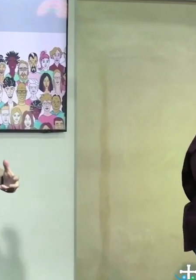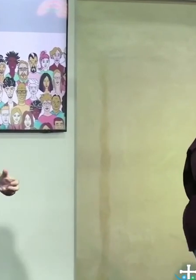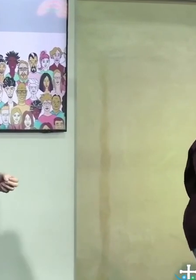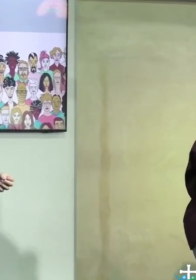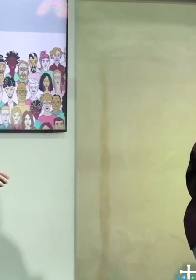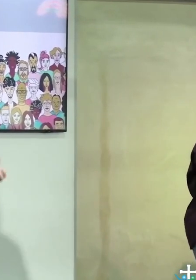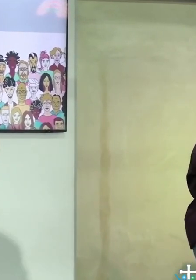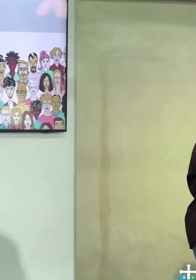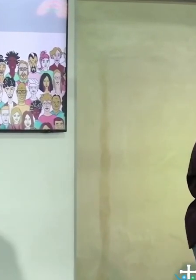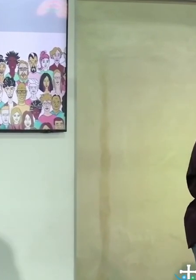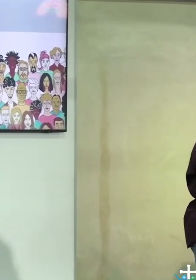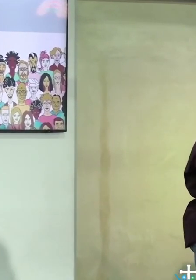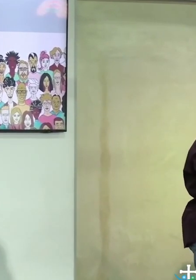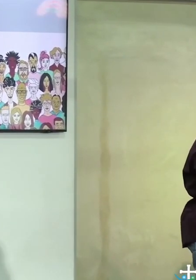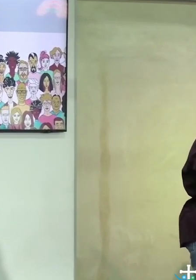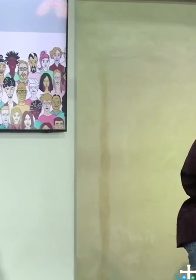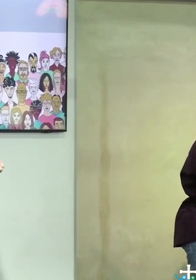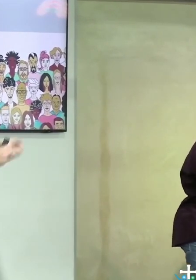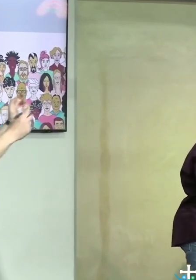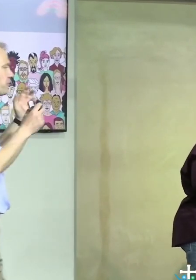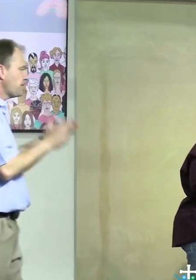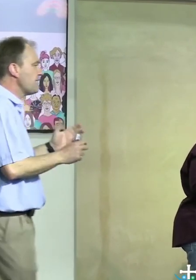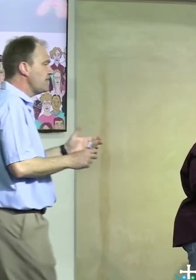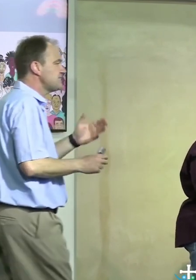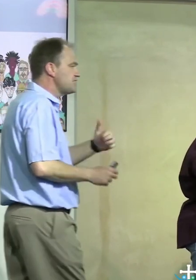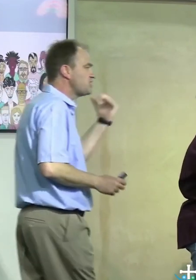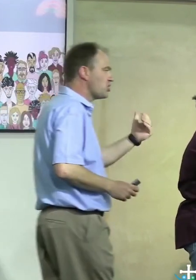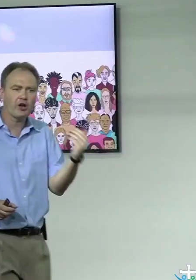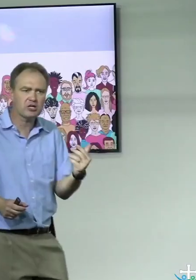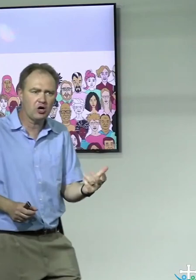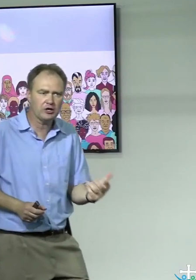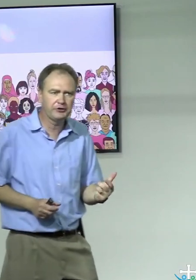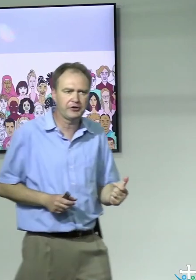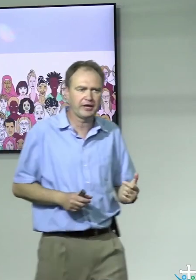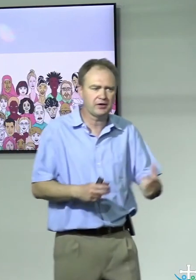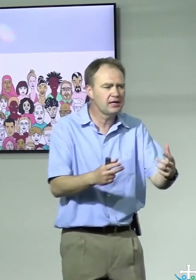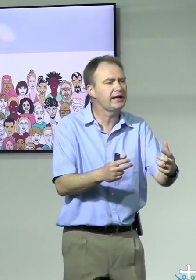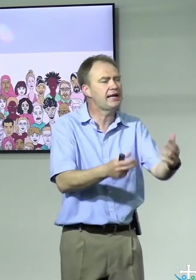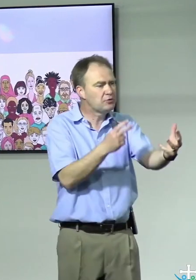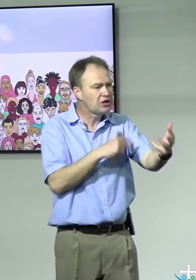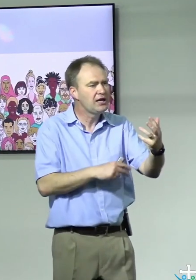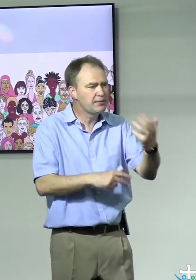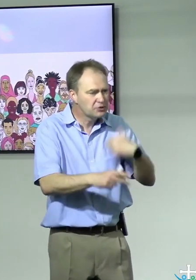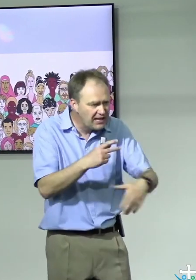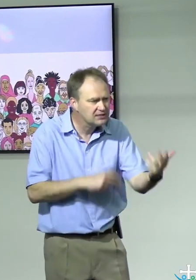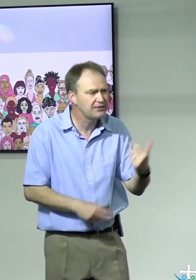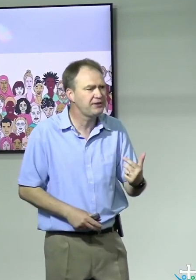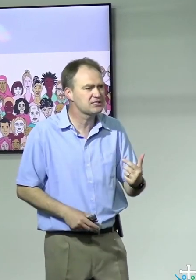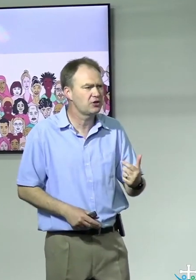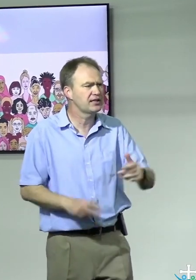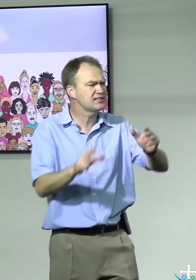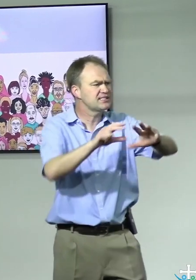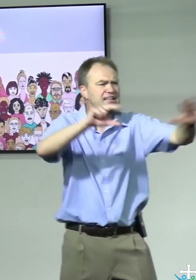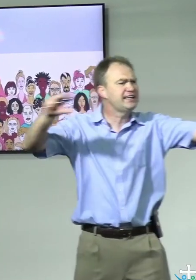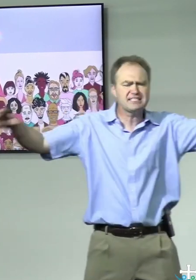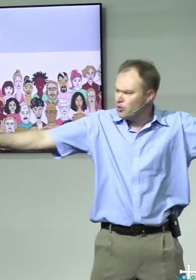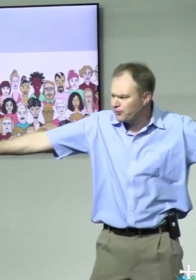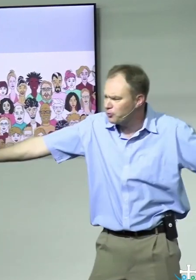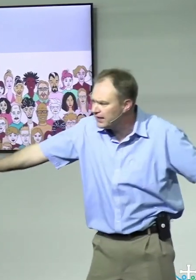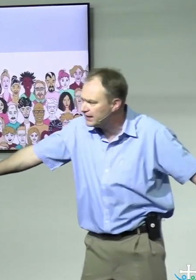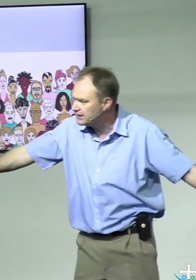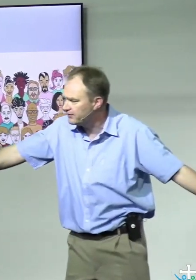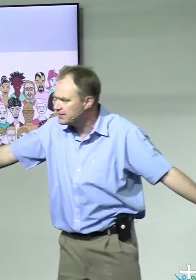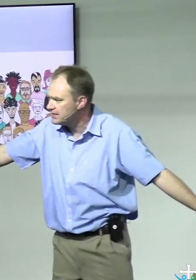suiker as gevolg van. En ek moet verantwoordelikheid aanvaar. Nou, vir party mense is die skade klaar gedoen en jy moet reaktief wees daar. En die idee is